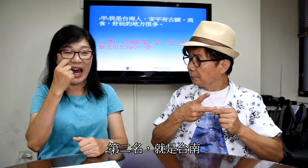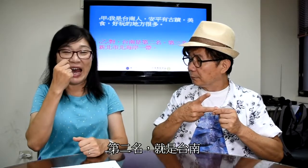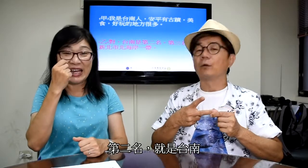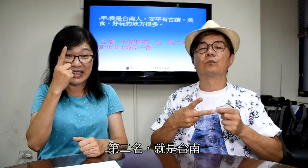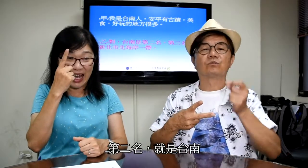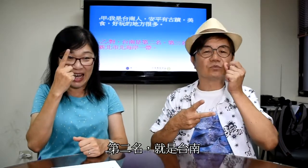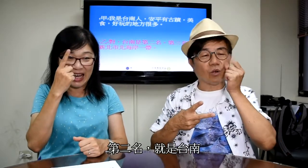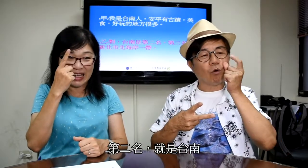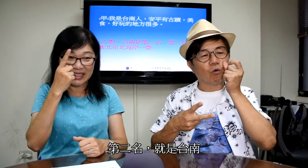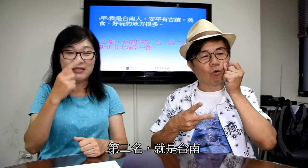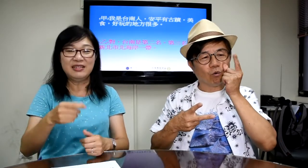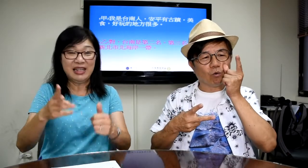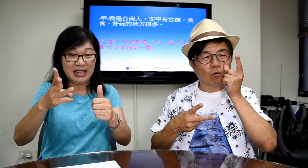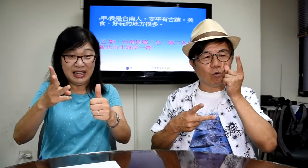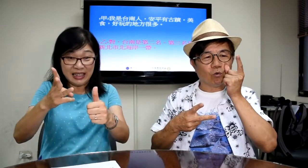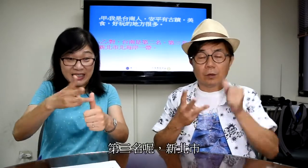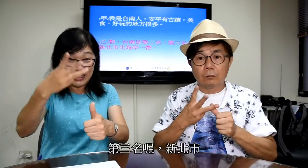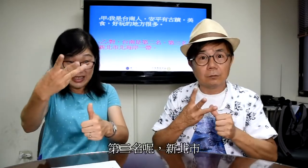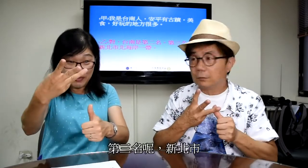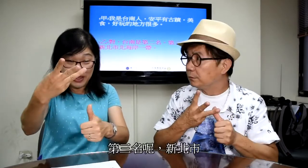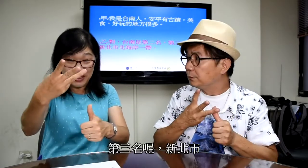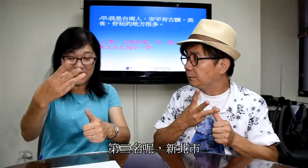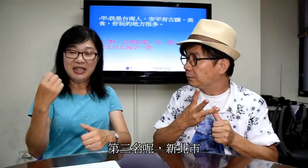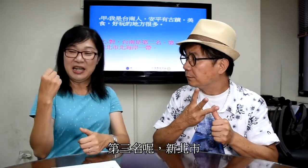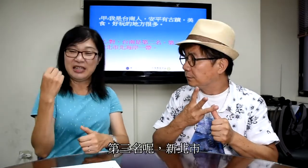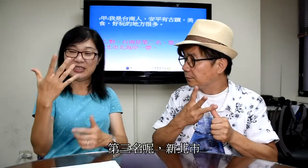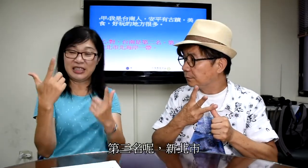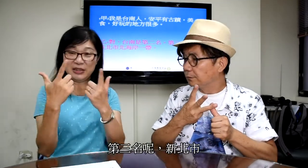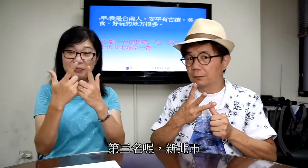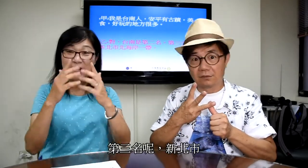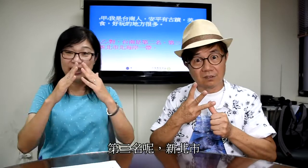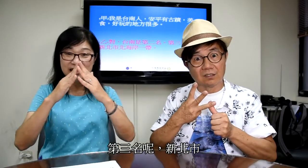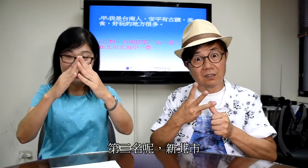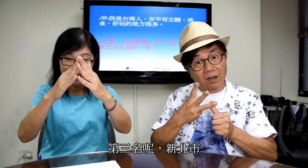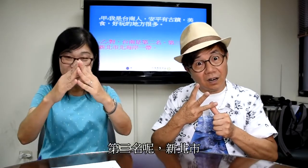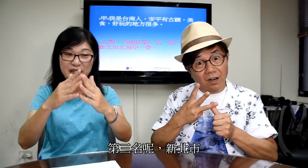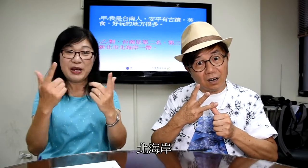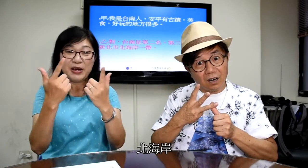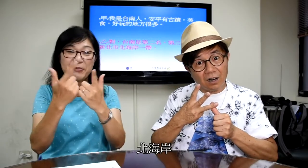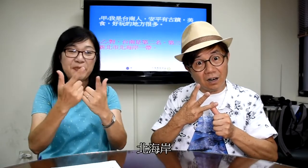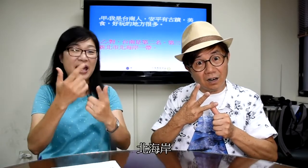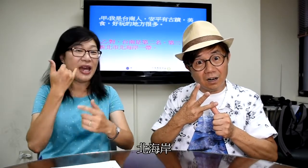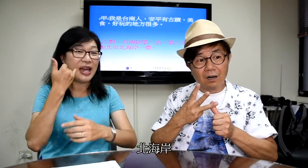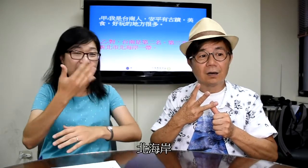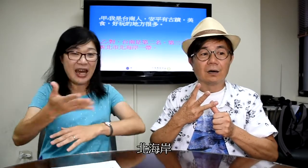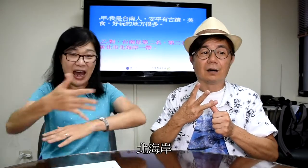台南，第三名呢，新北市北